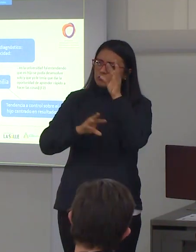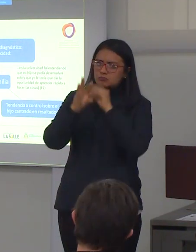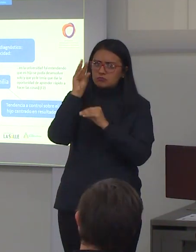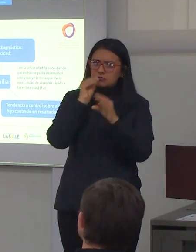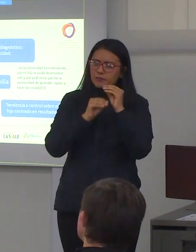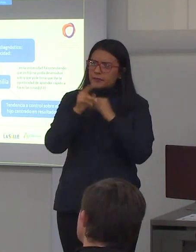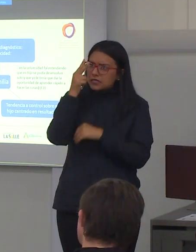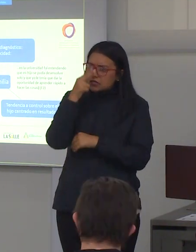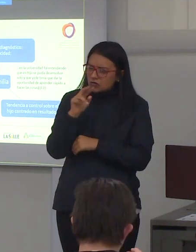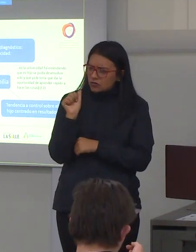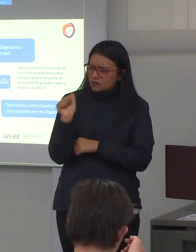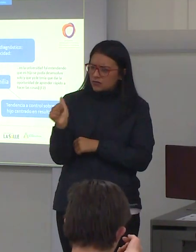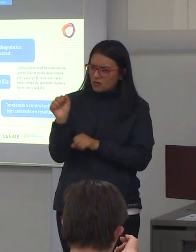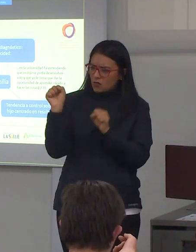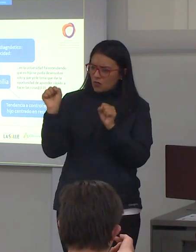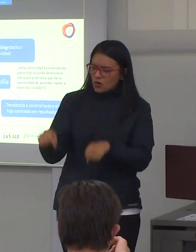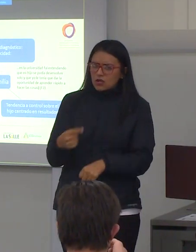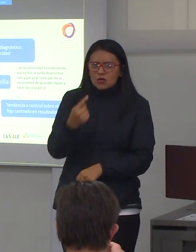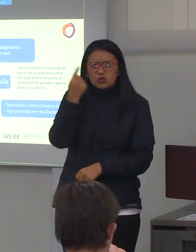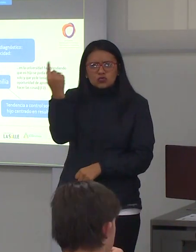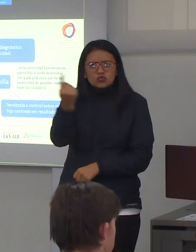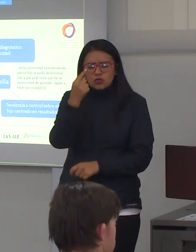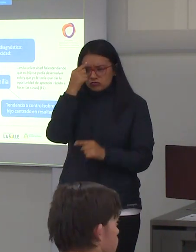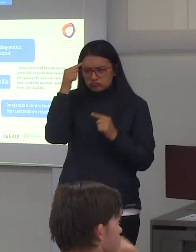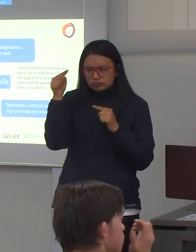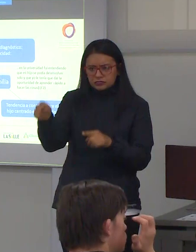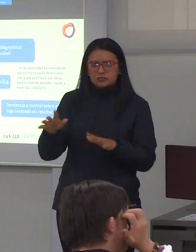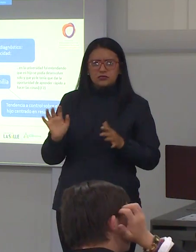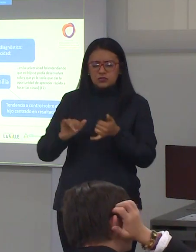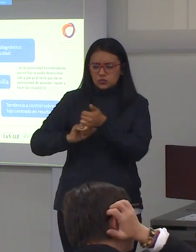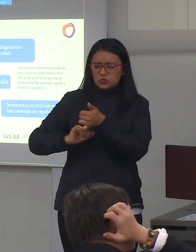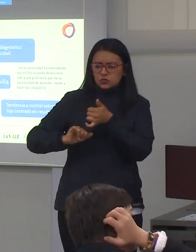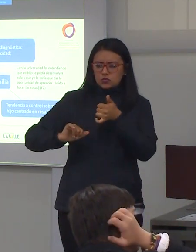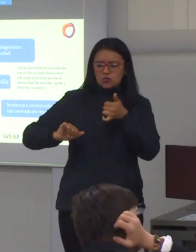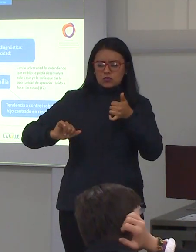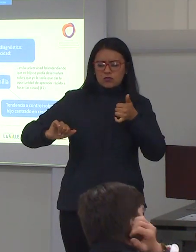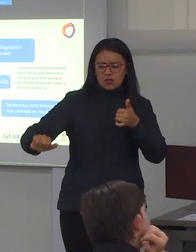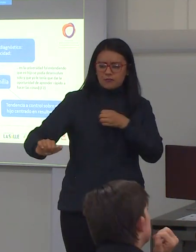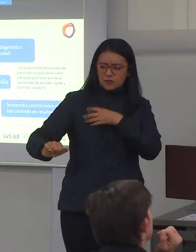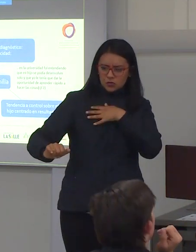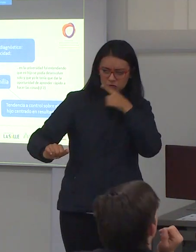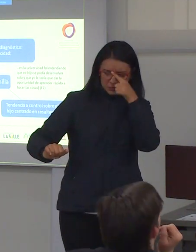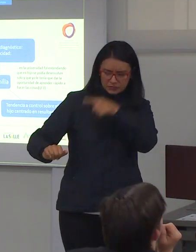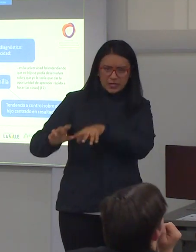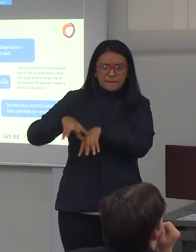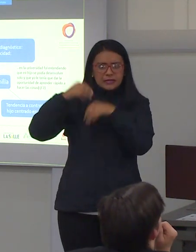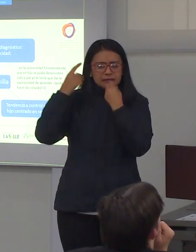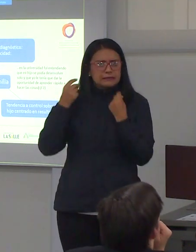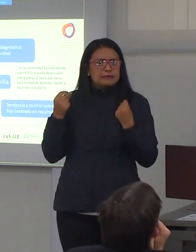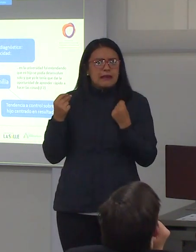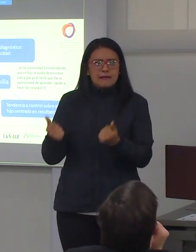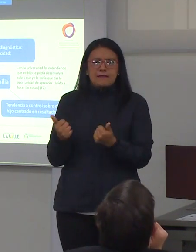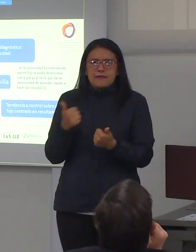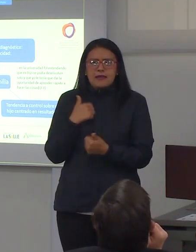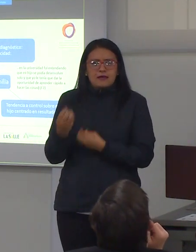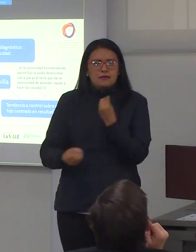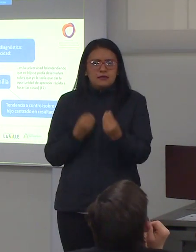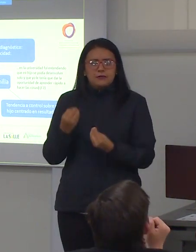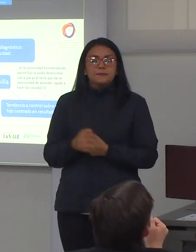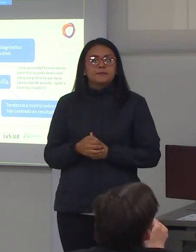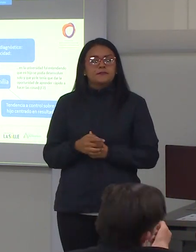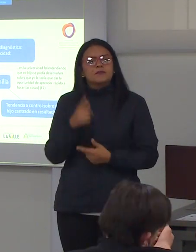se podía desenvolver solo y que yo le tenía que dar la oportunidad de aprender rápido a hacer las cosas